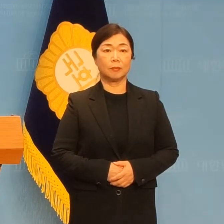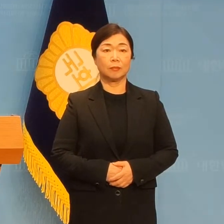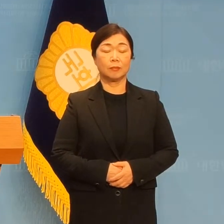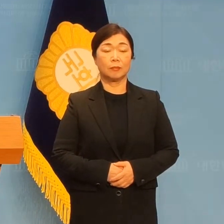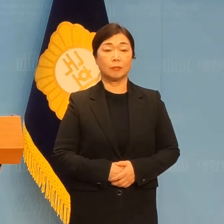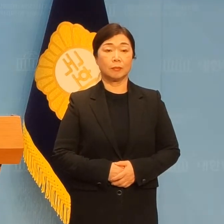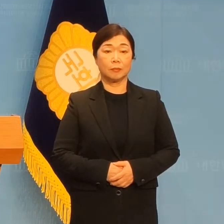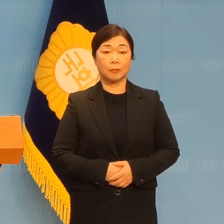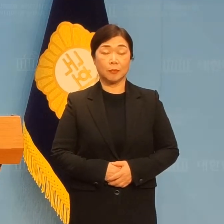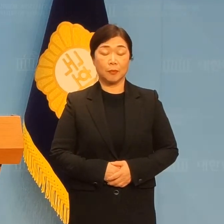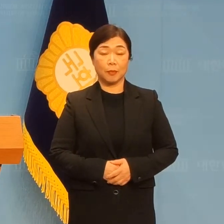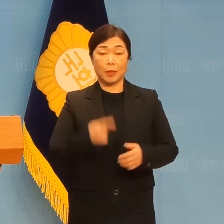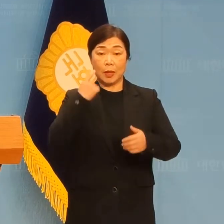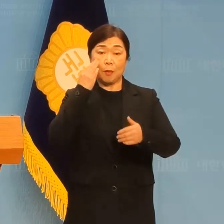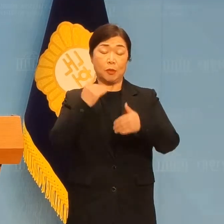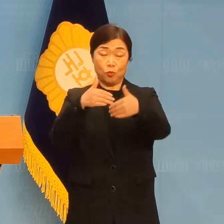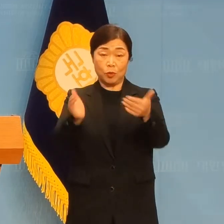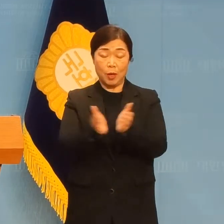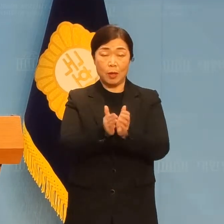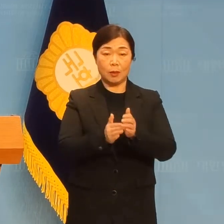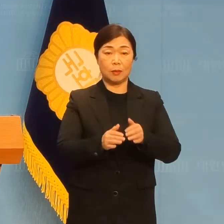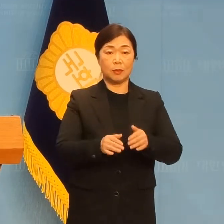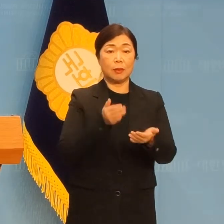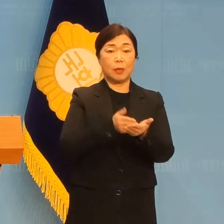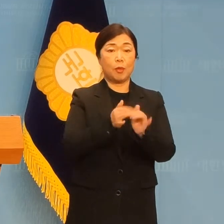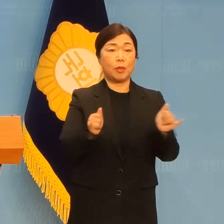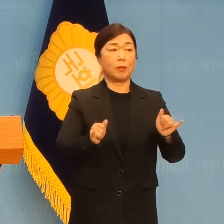네, 더불어민주당 원내대변인 김현정입니다.